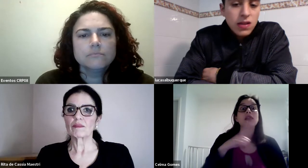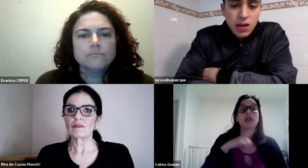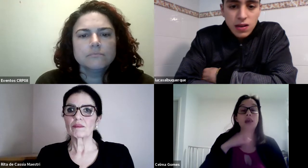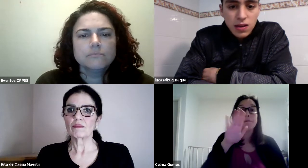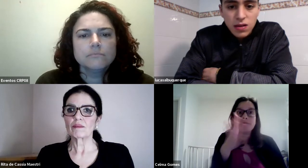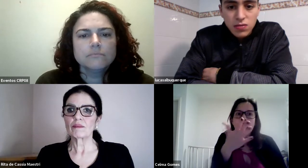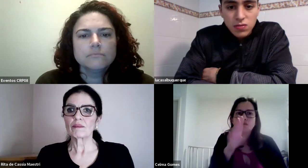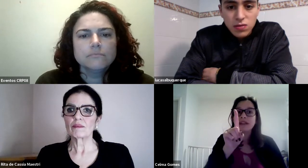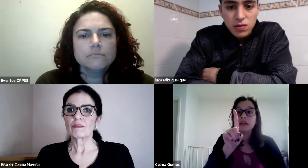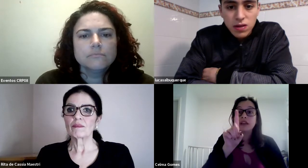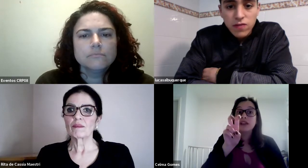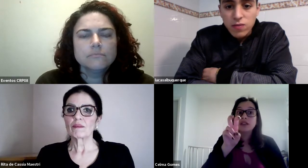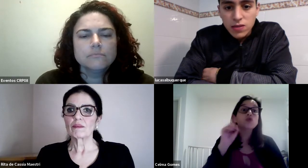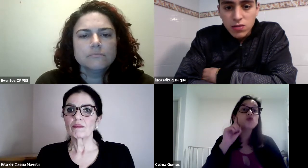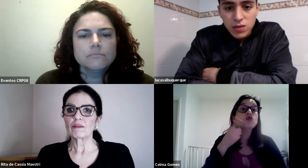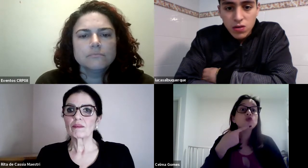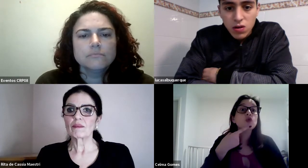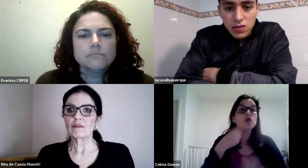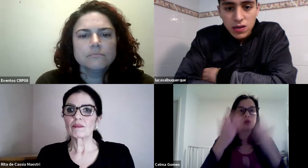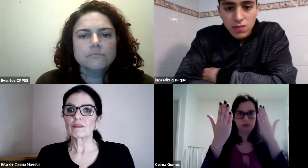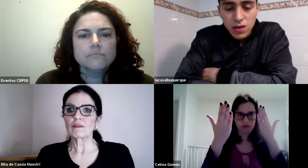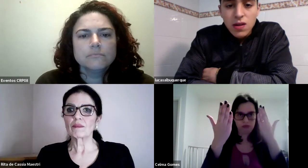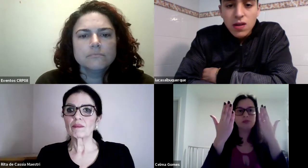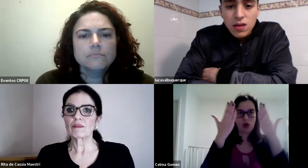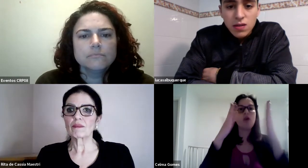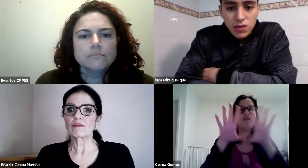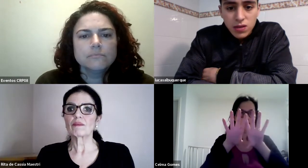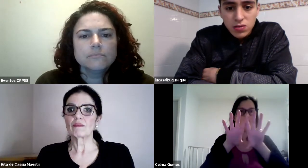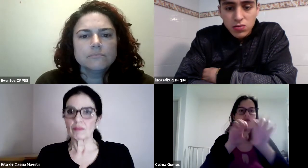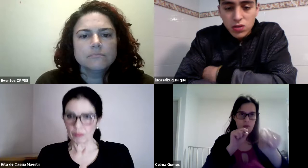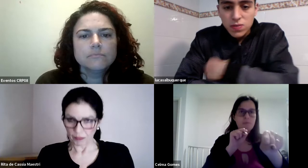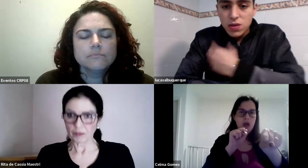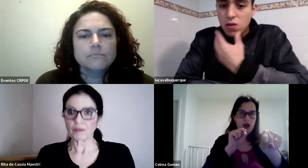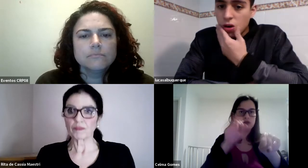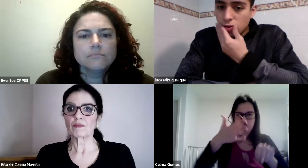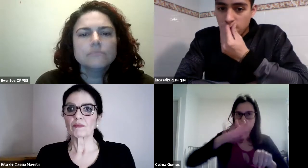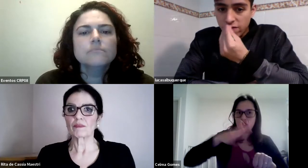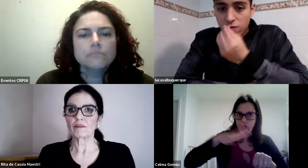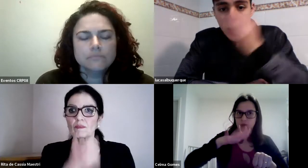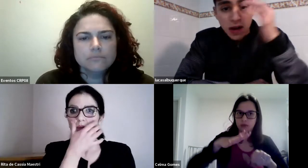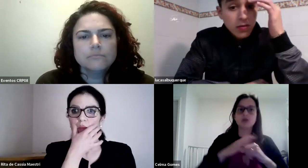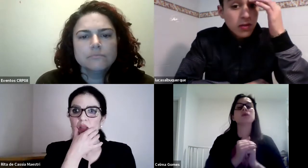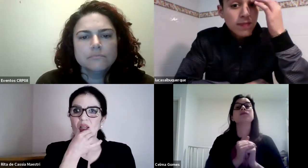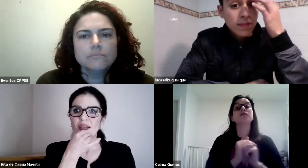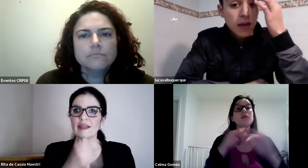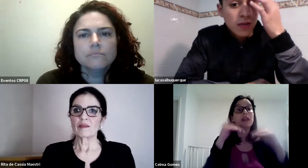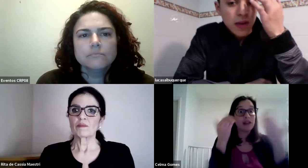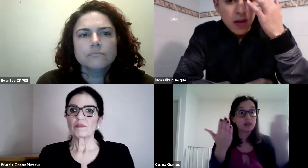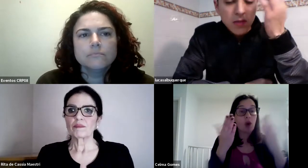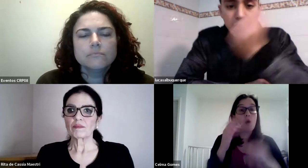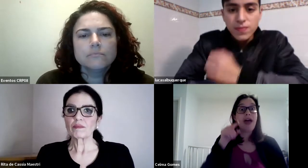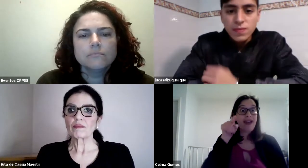estão ainda na formação de psicólogos na academia. Temos 15 surdos psicólogos já formados, mais